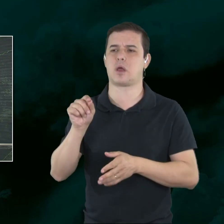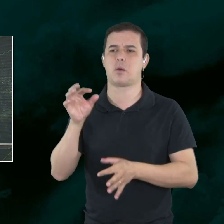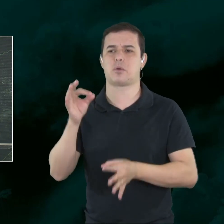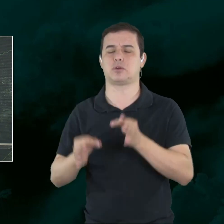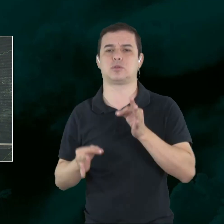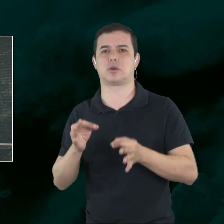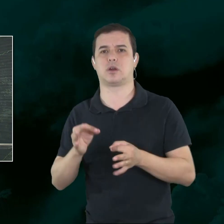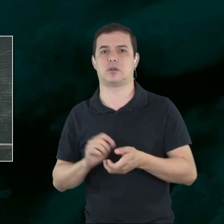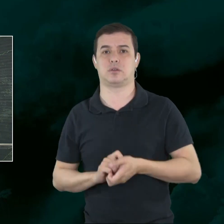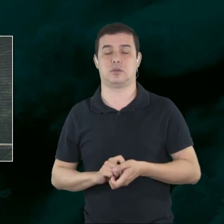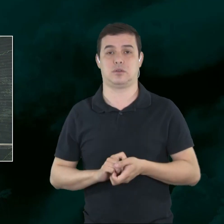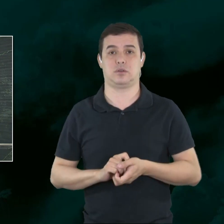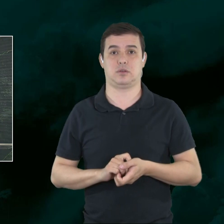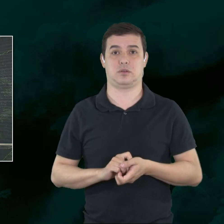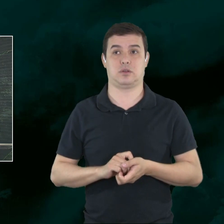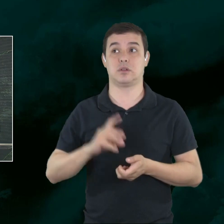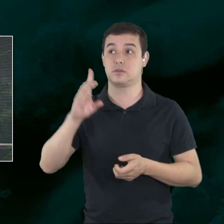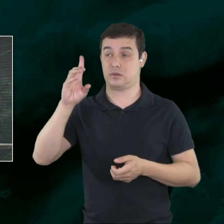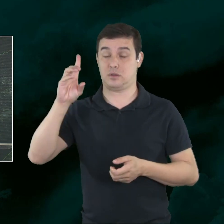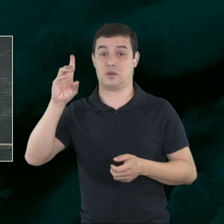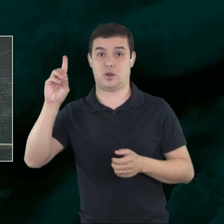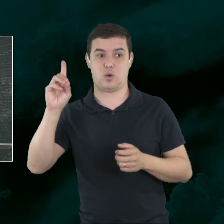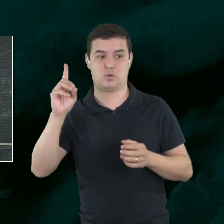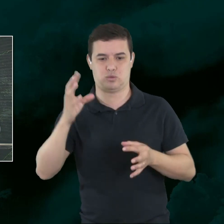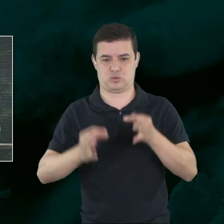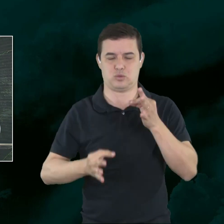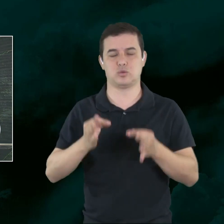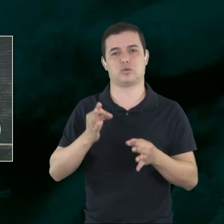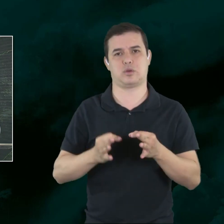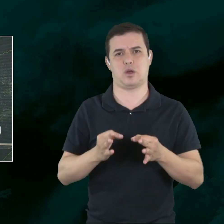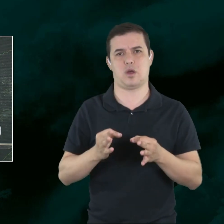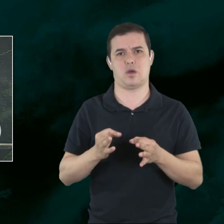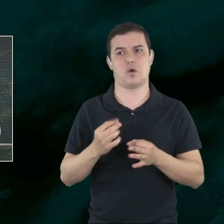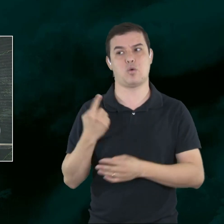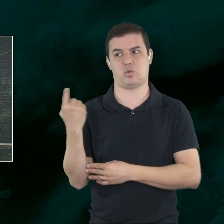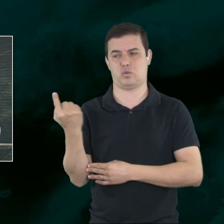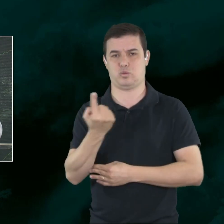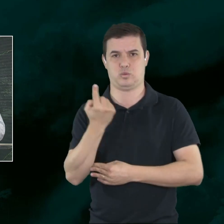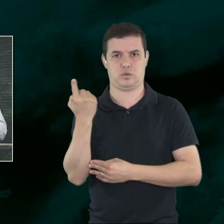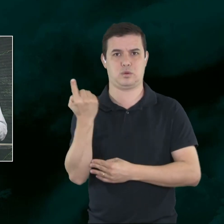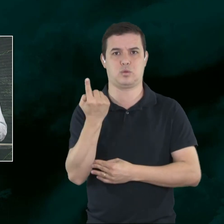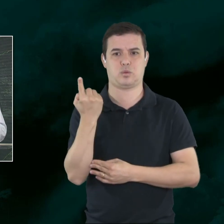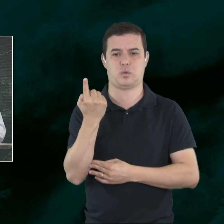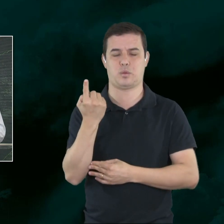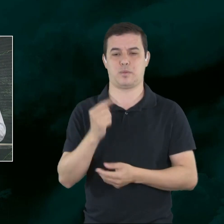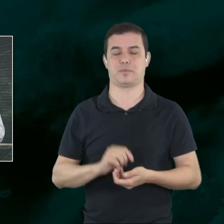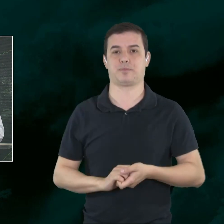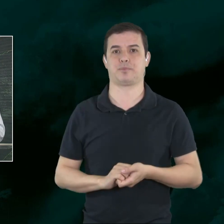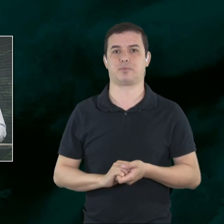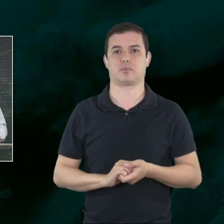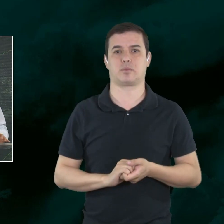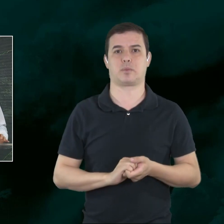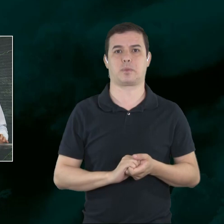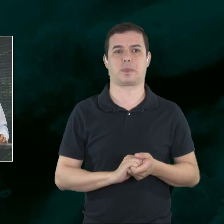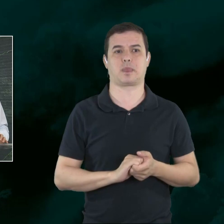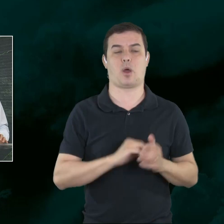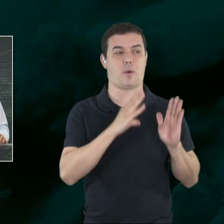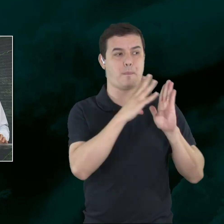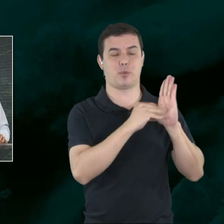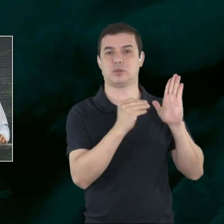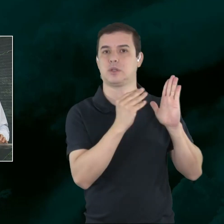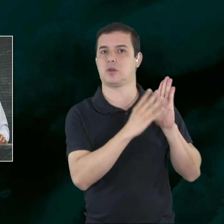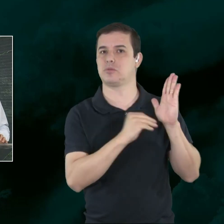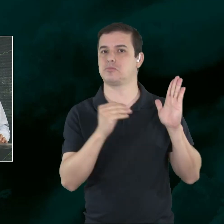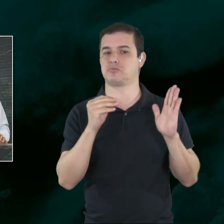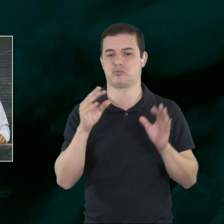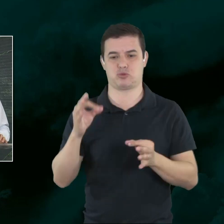padrão de Deus de julgar, né? E o homem passa a não aceitar mais, quer dizer, cada um julga, né,